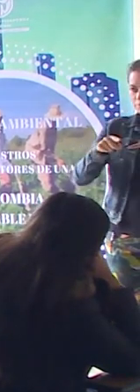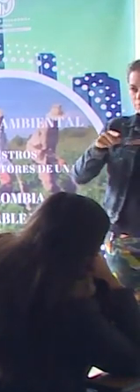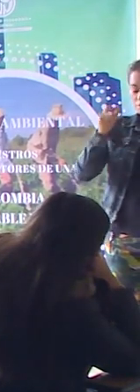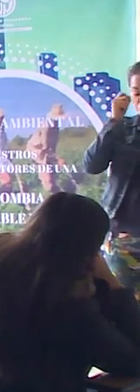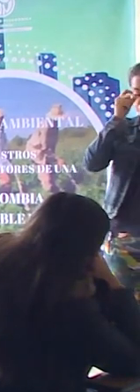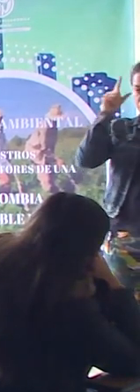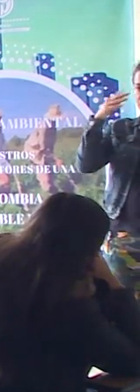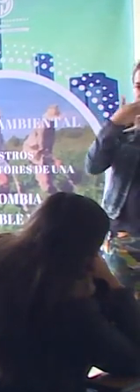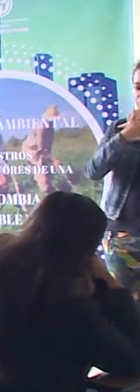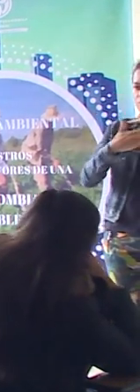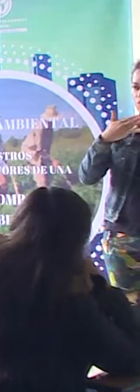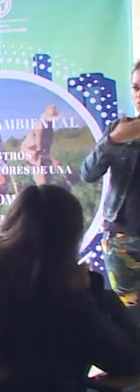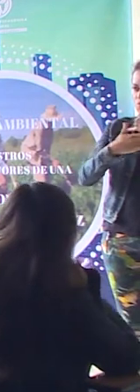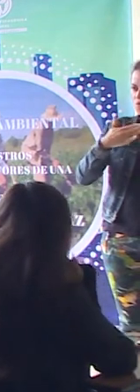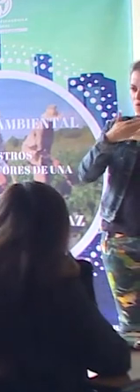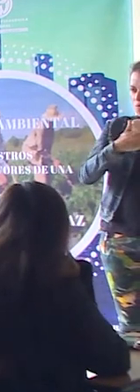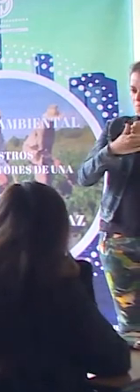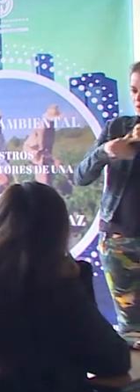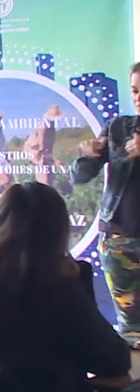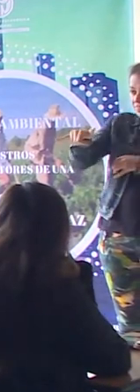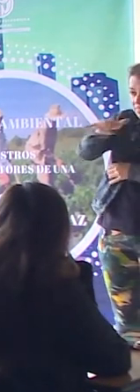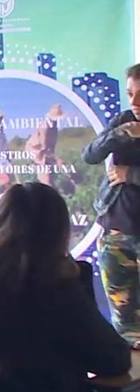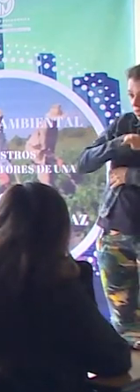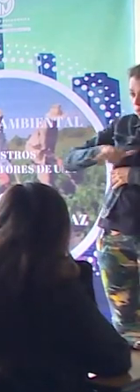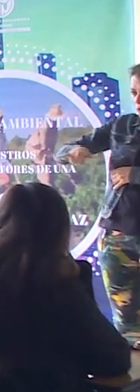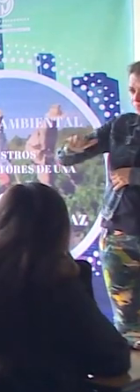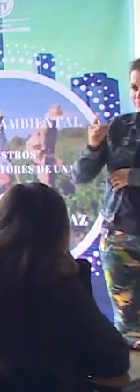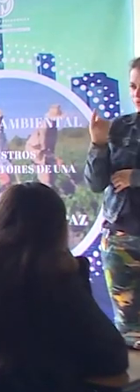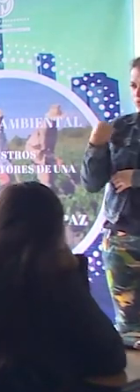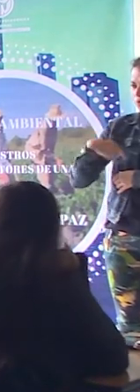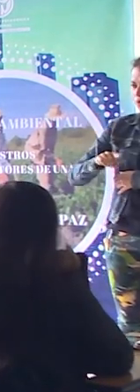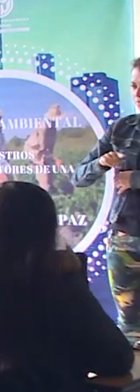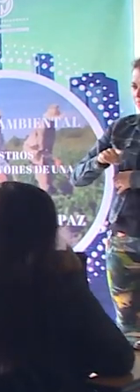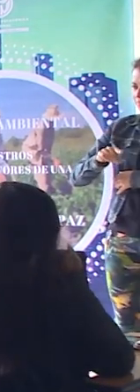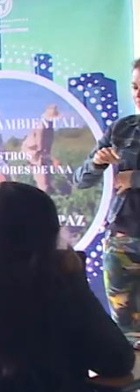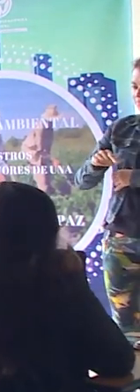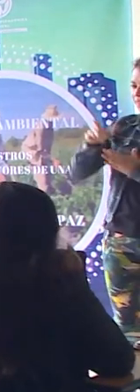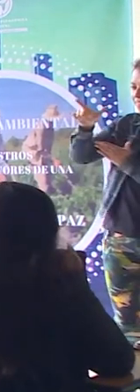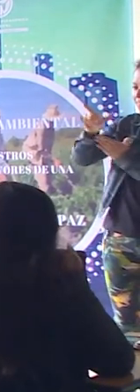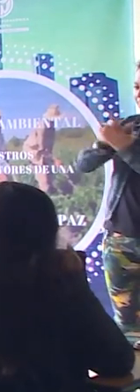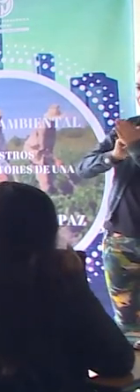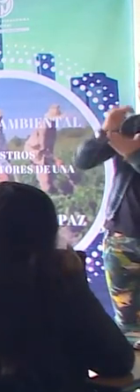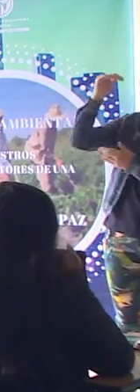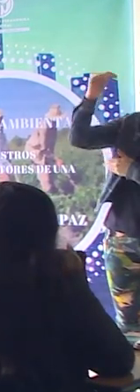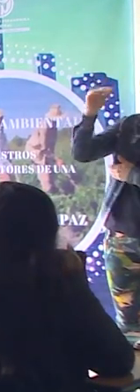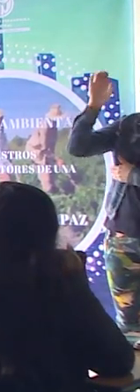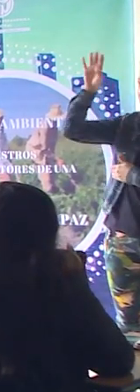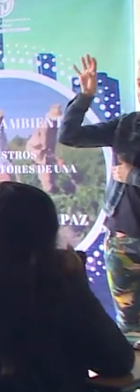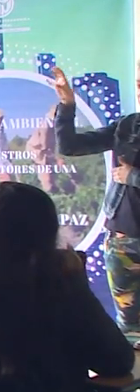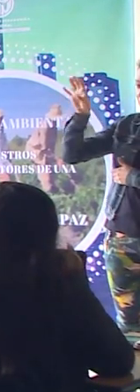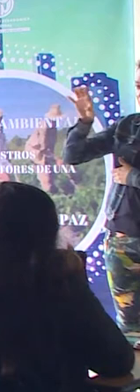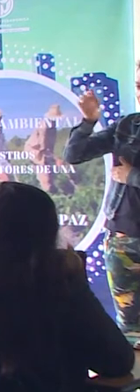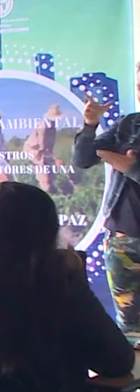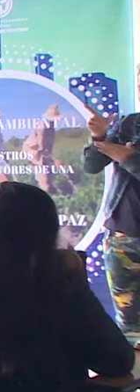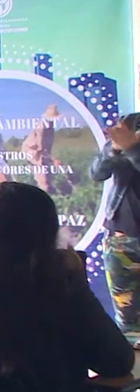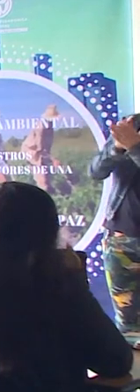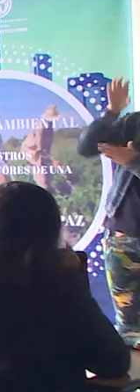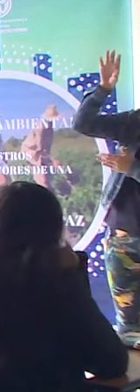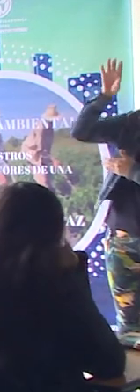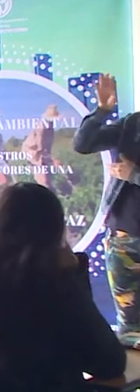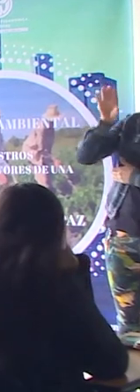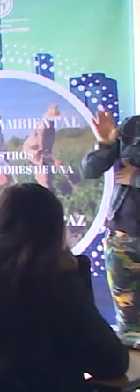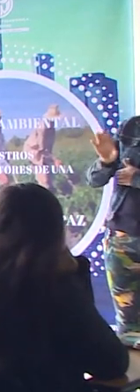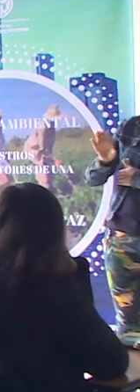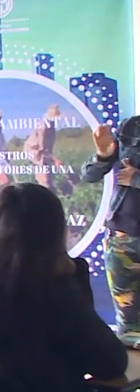tercer país más desigual en el mundo que colombia es el tercer país más más desigual del mundo y pues